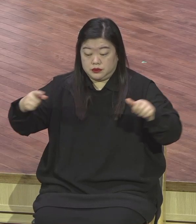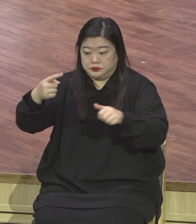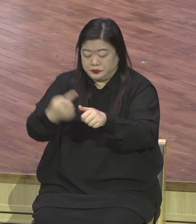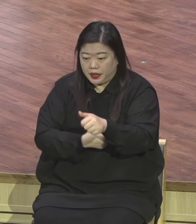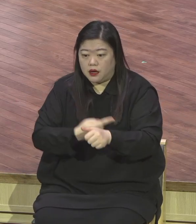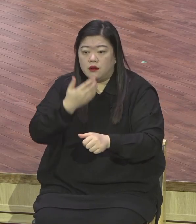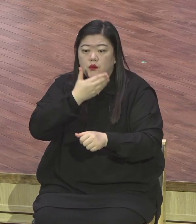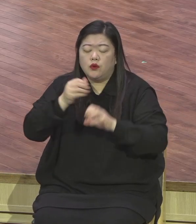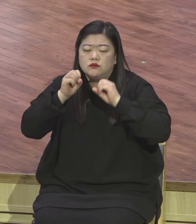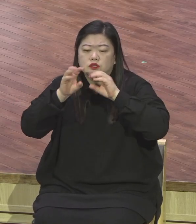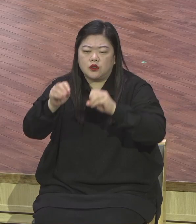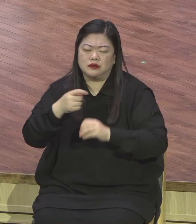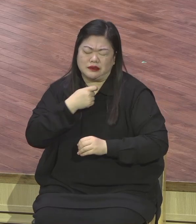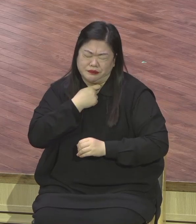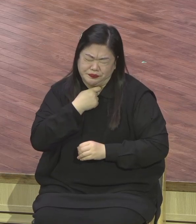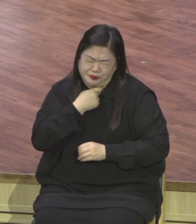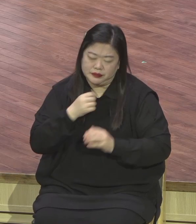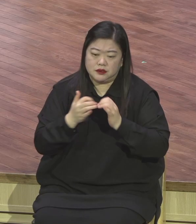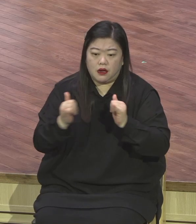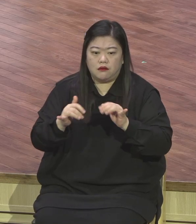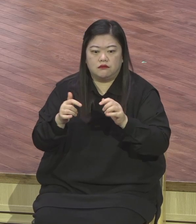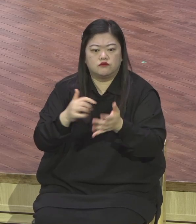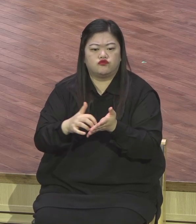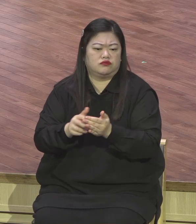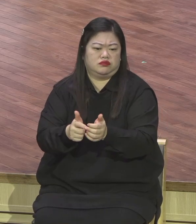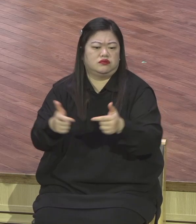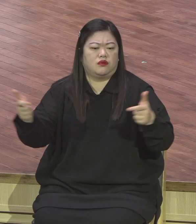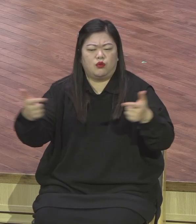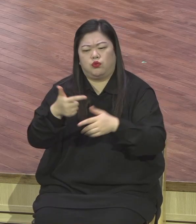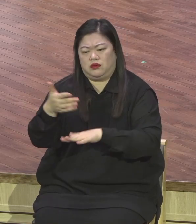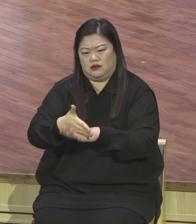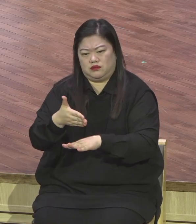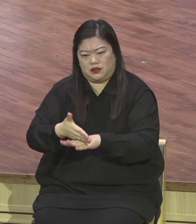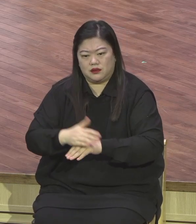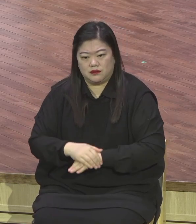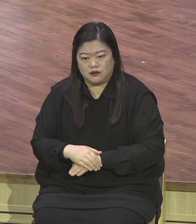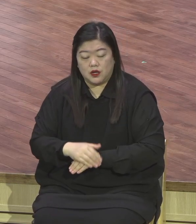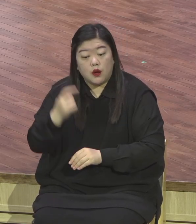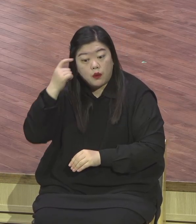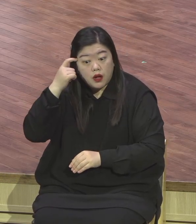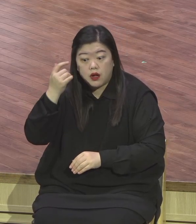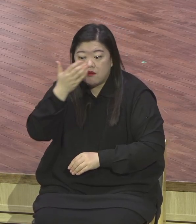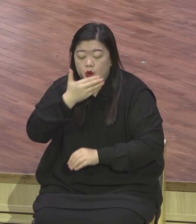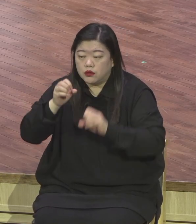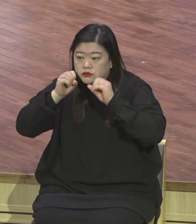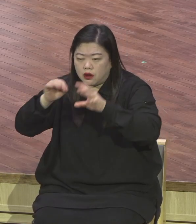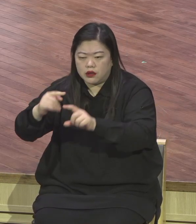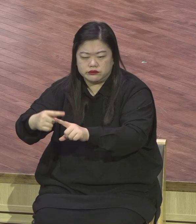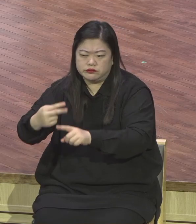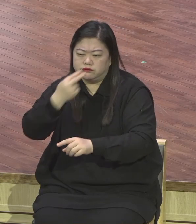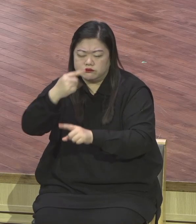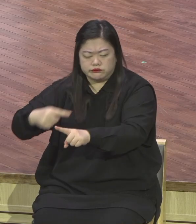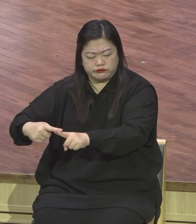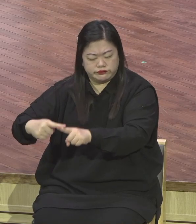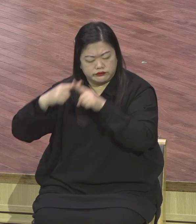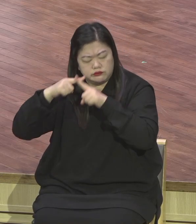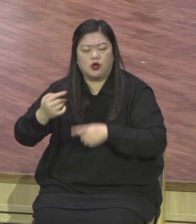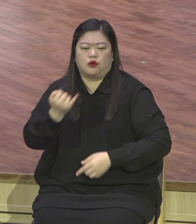일어났습니다. 안 일어나면 될 수가 없는 거예요. 생명을 가치를 가지고 교회를 위해서 올인한 것입니다. 그래서